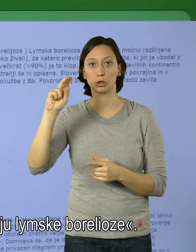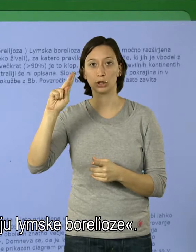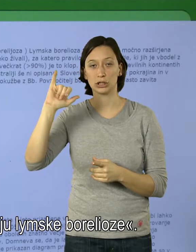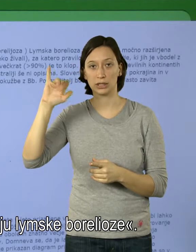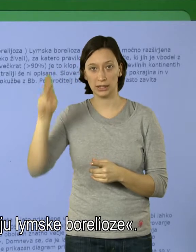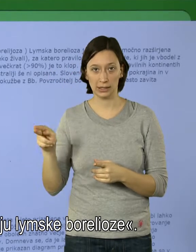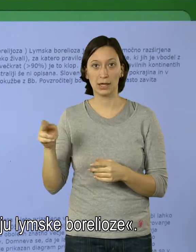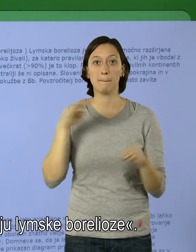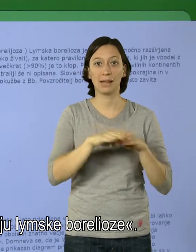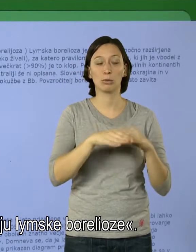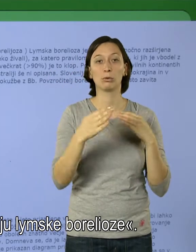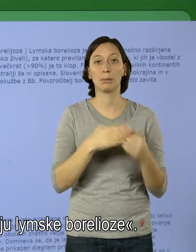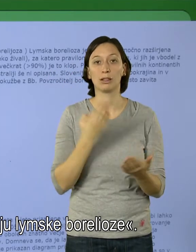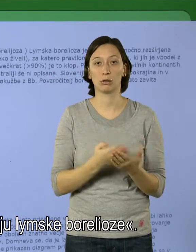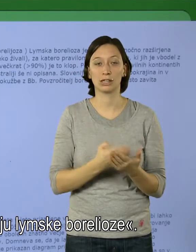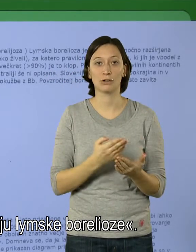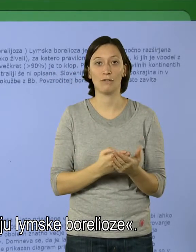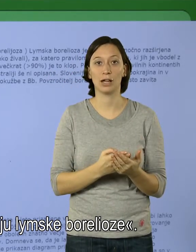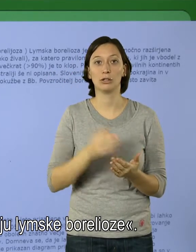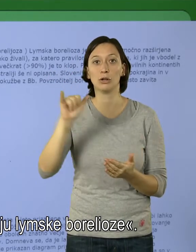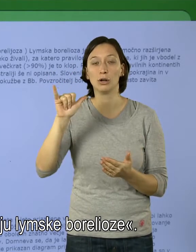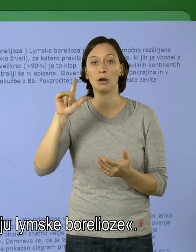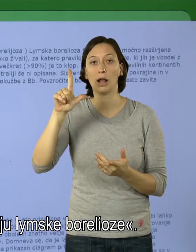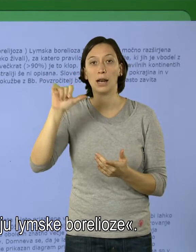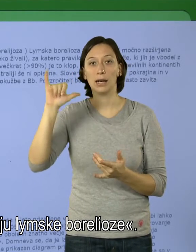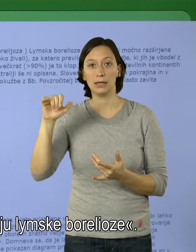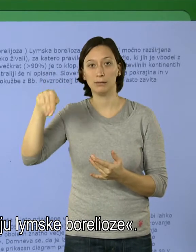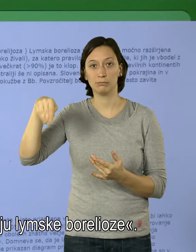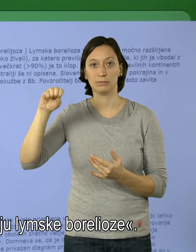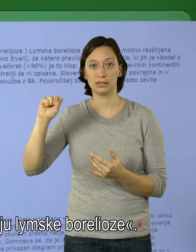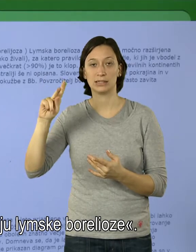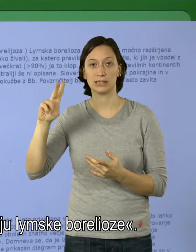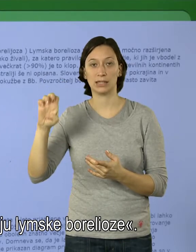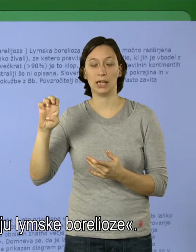seroloških metod pri dokazovanju laimske borelioze.